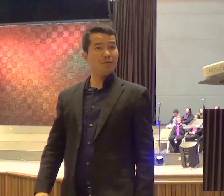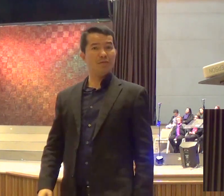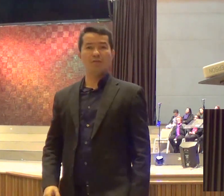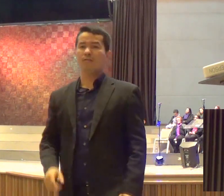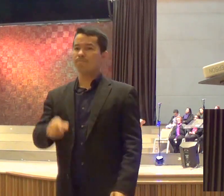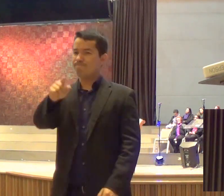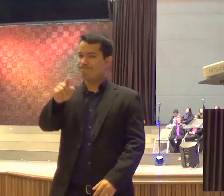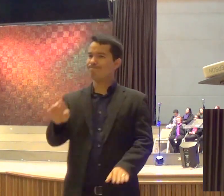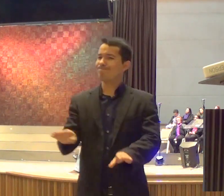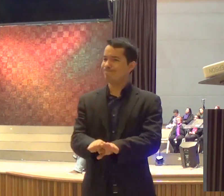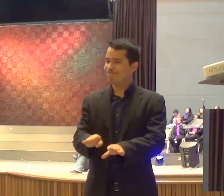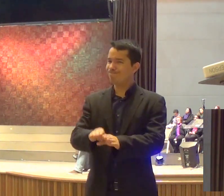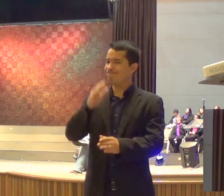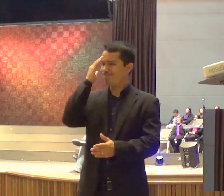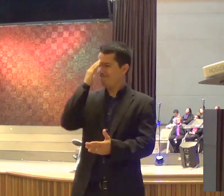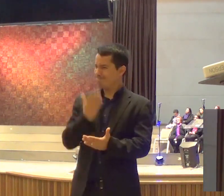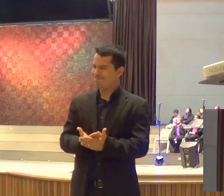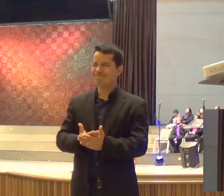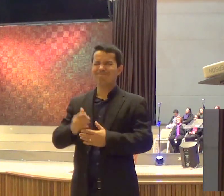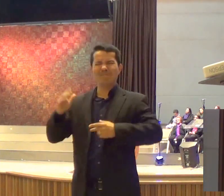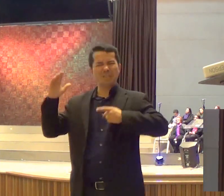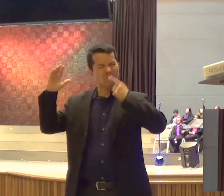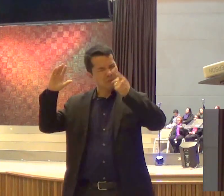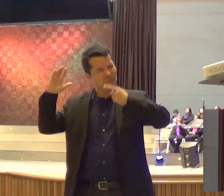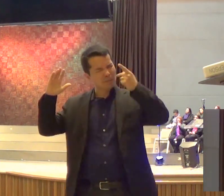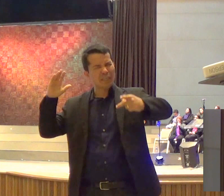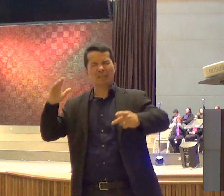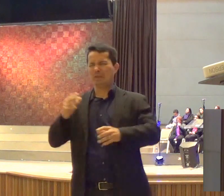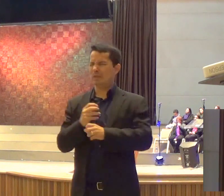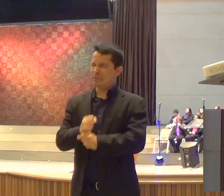continue acreditando que o que vai acontecer